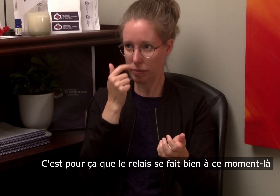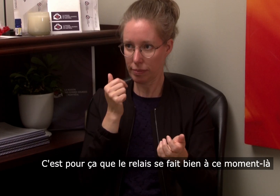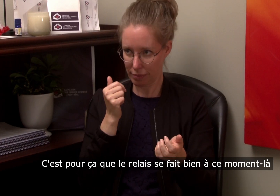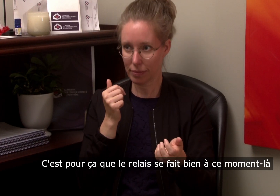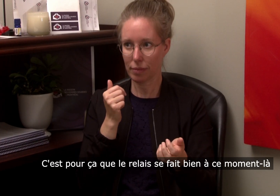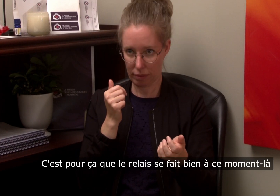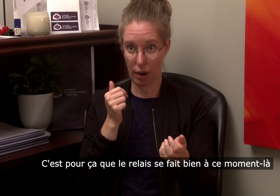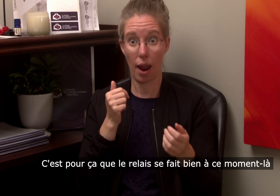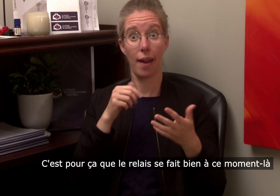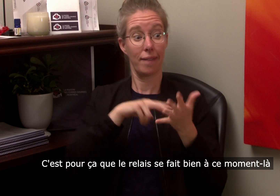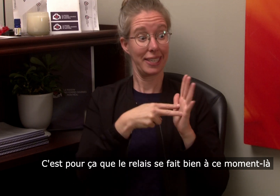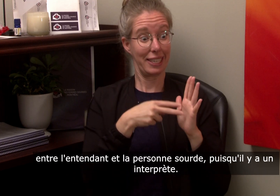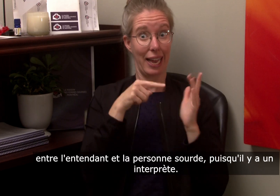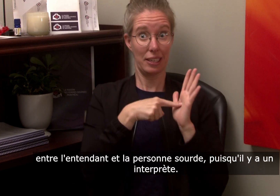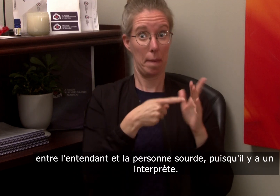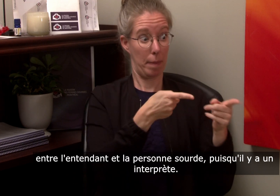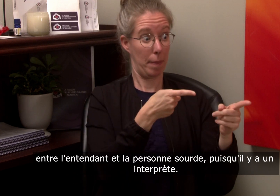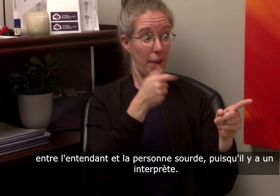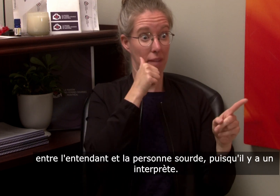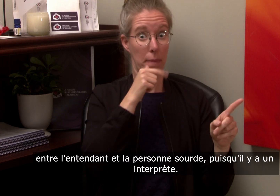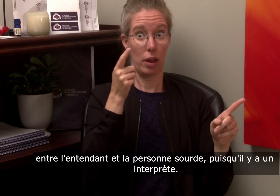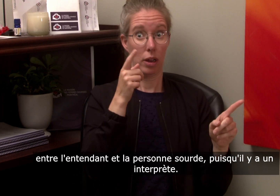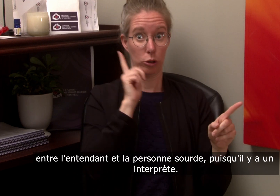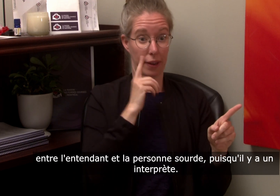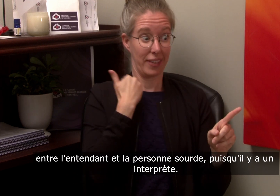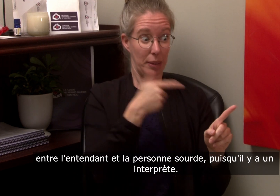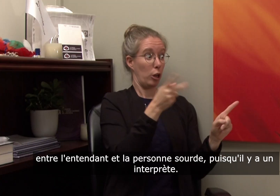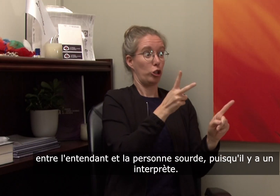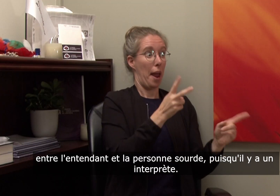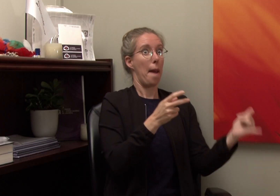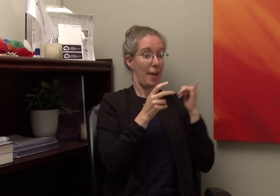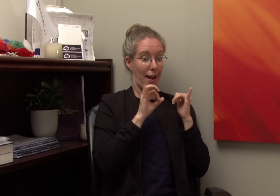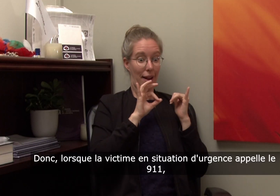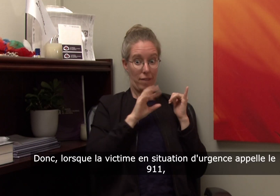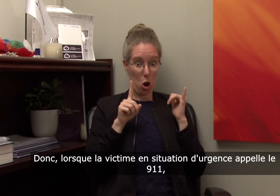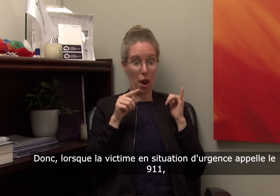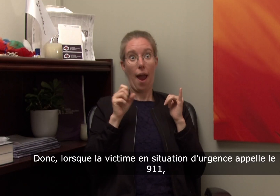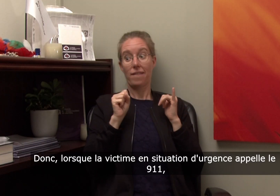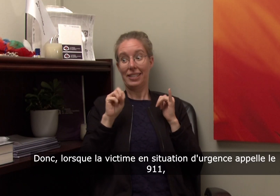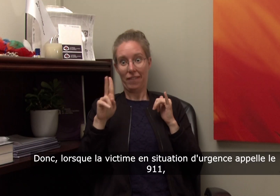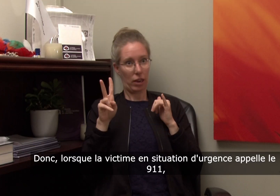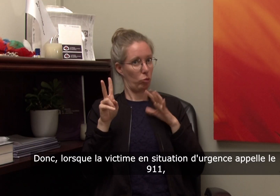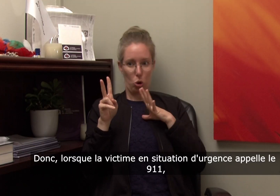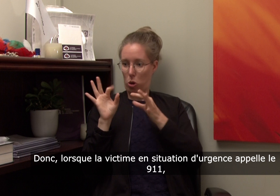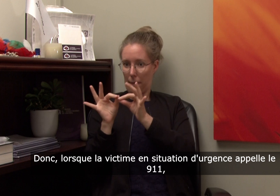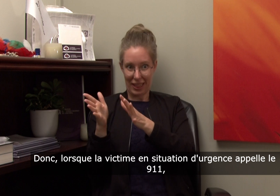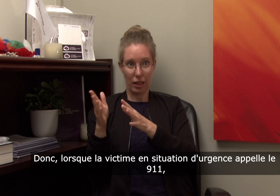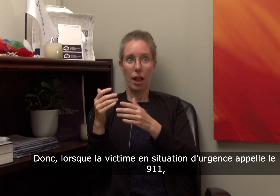se fait bien à ce moment-là entre l'entendante et la personne sourde puisqu'il y a un interprète. Donc, lorsque la victime en situation d'urgence appelle le